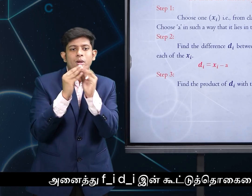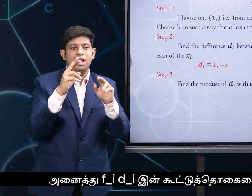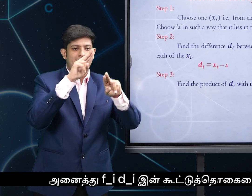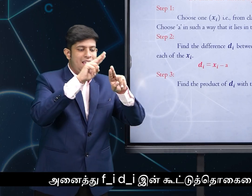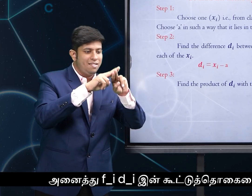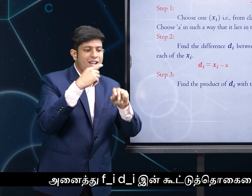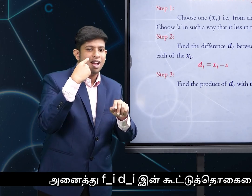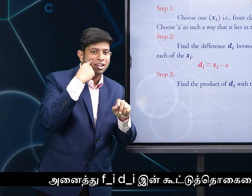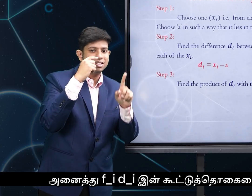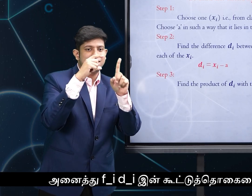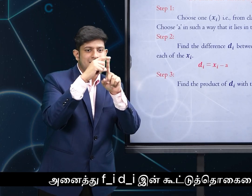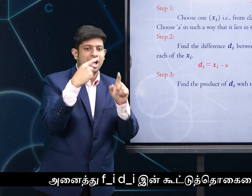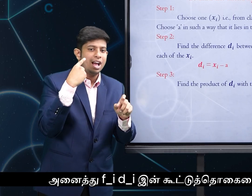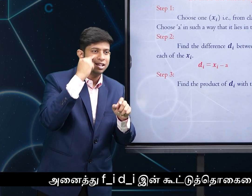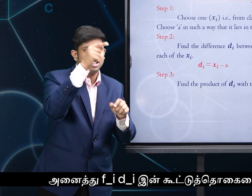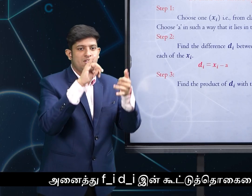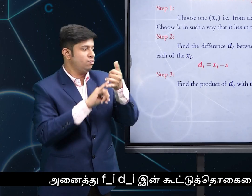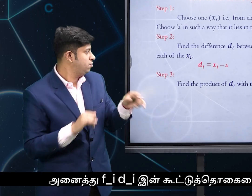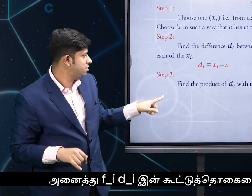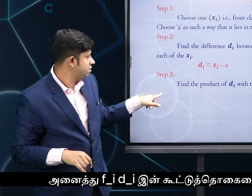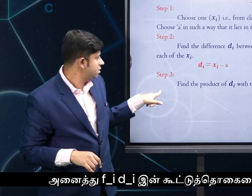கீழ்க்கோடு I இன் கூட்டுத்தொகையும் எடுத்துக்கொள்ளுங்கள்.